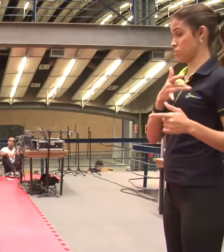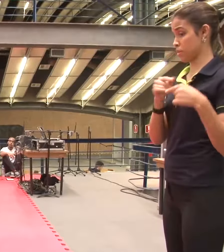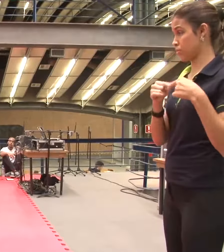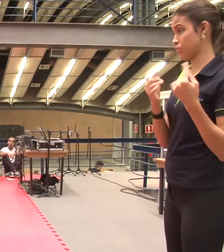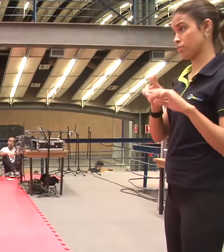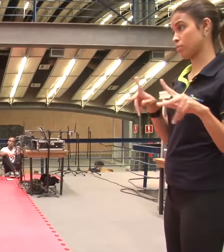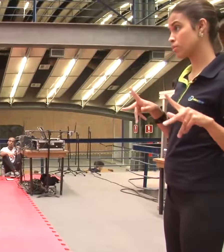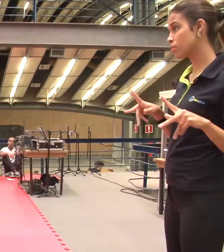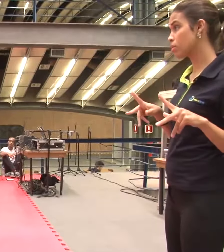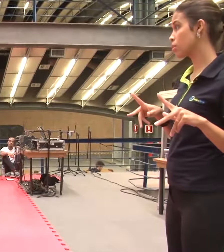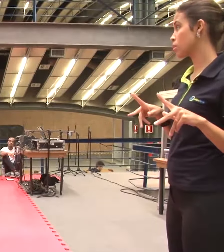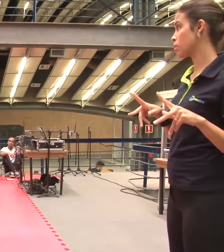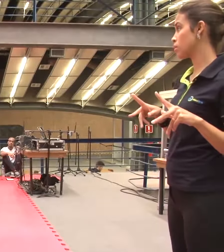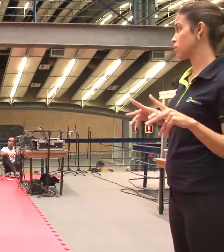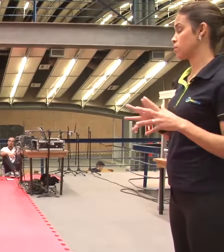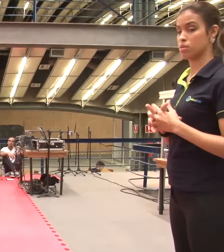assim que funciona.